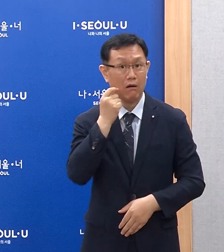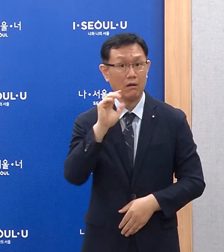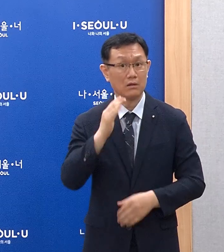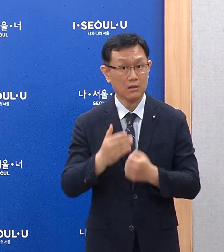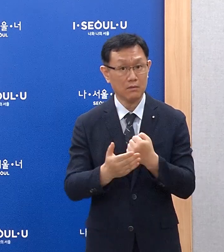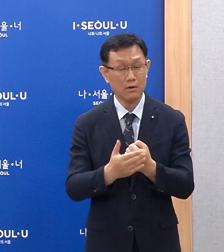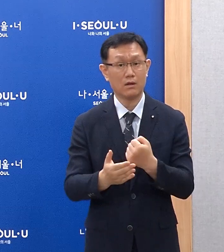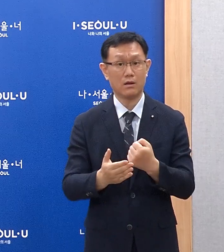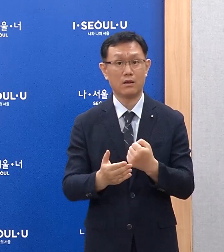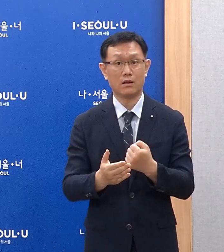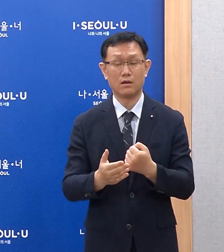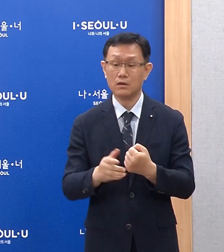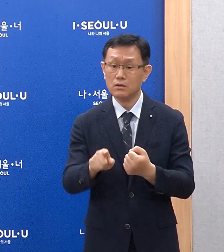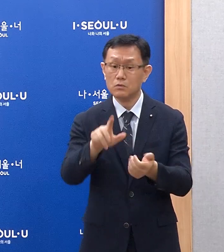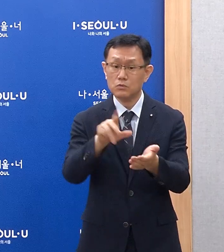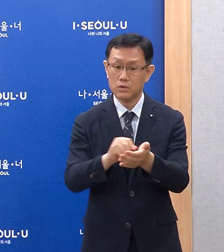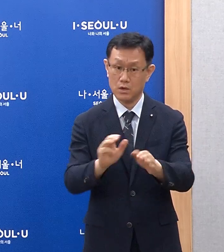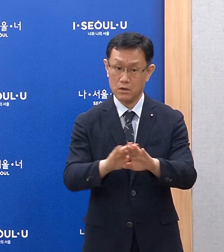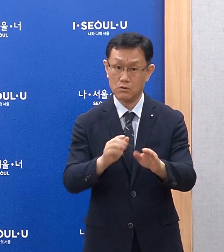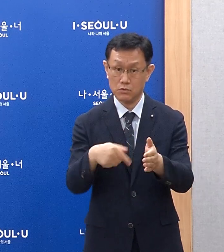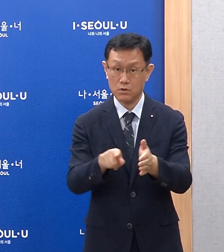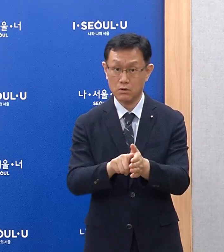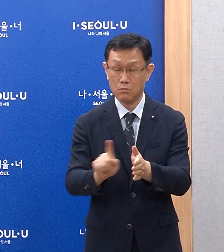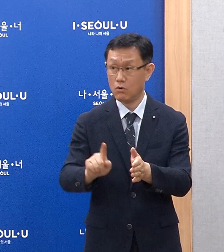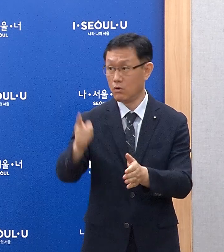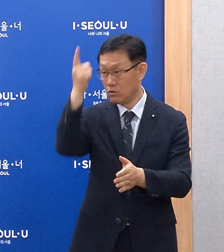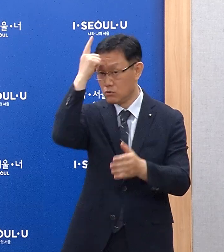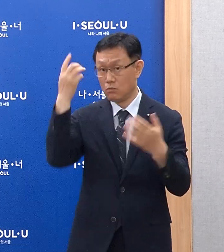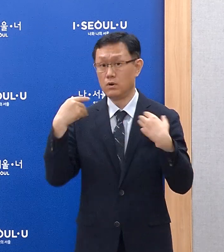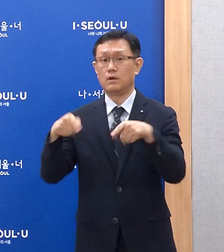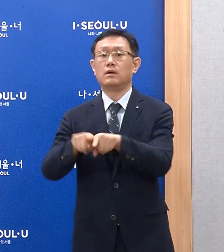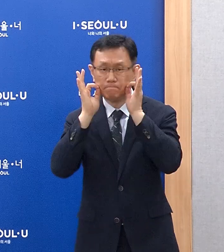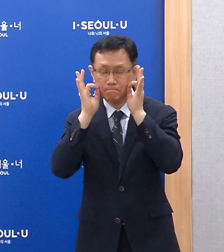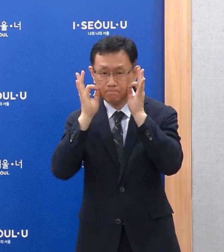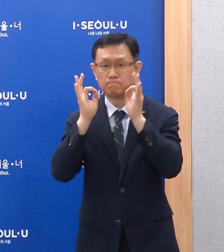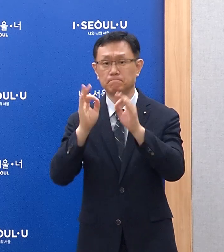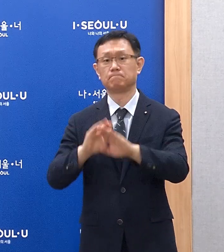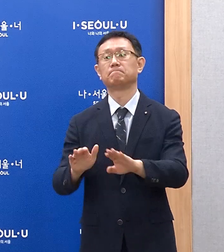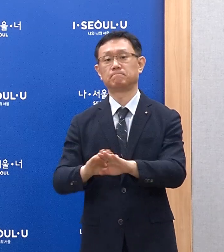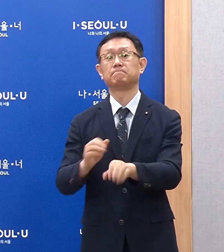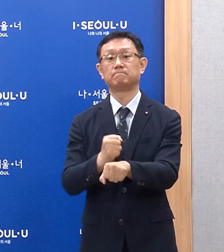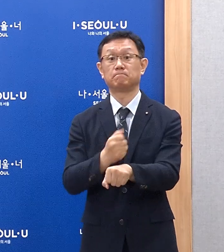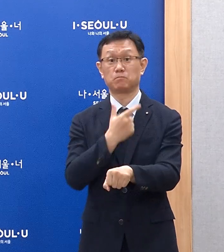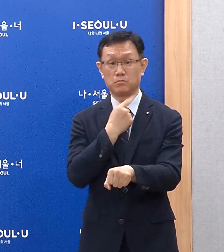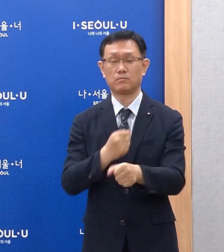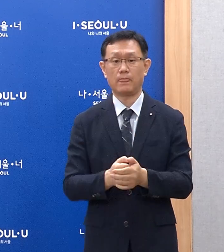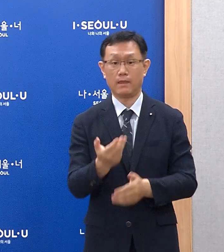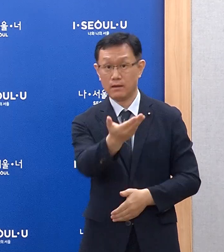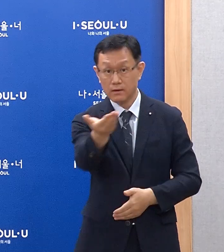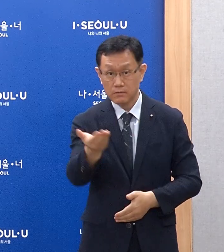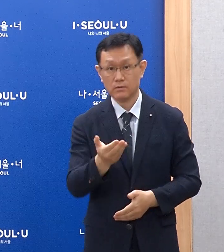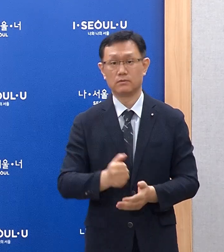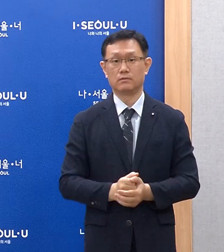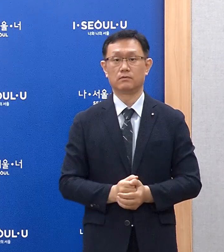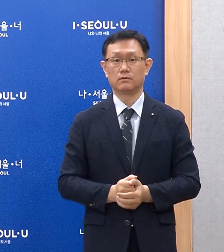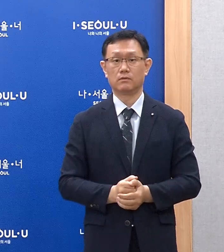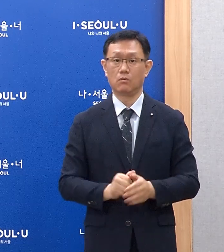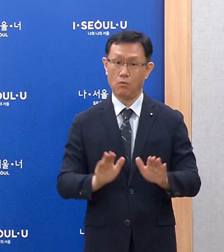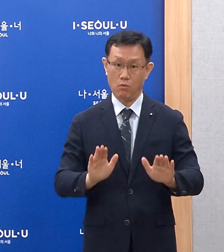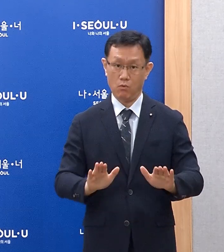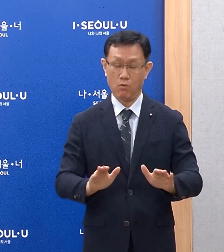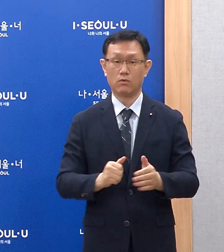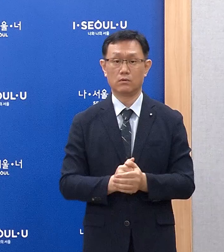중대본과 함께 그 대비책을 철저하게 세워나가겠습니다. 존경하는 서울시민 여러분, 오늘 저는